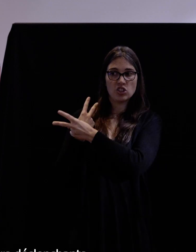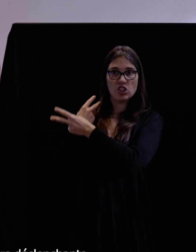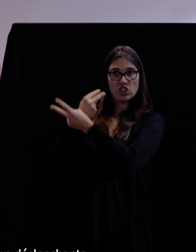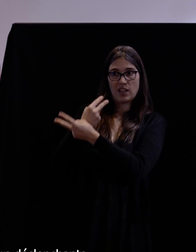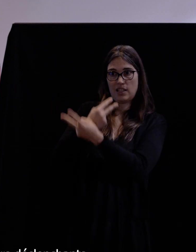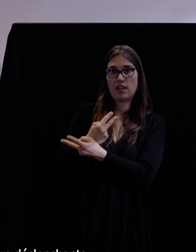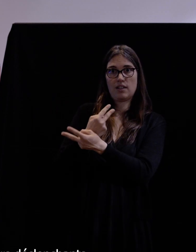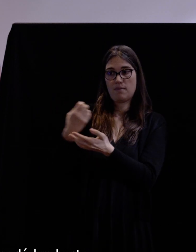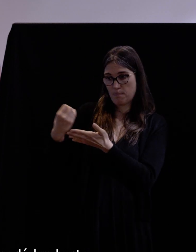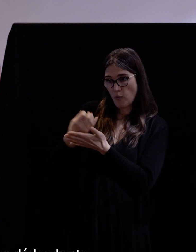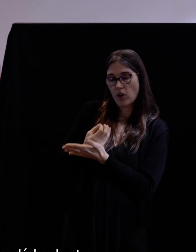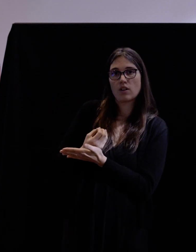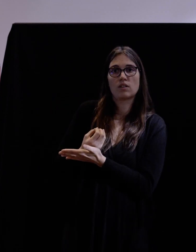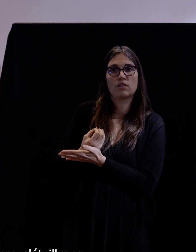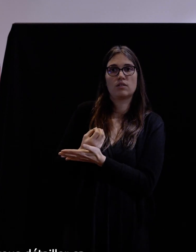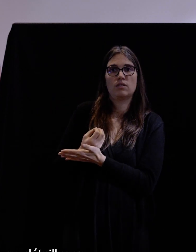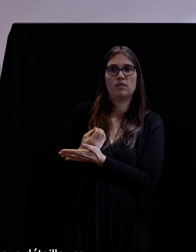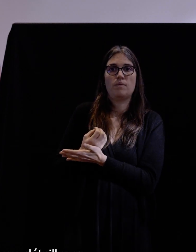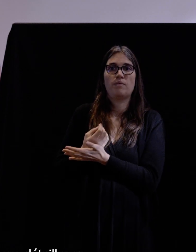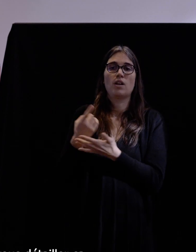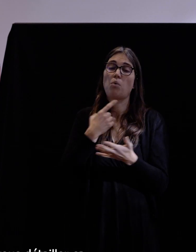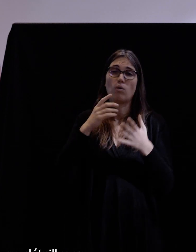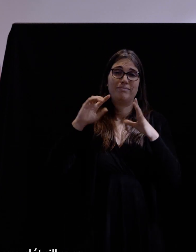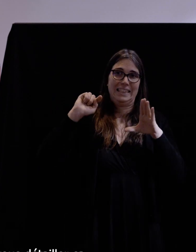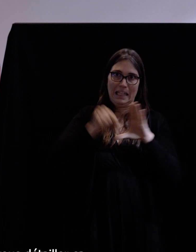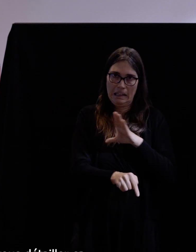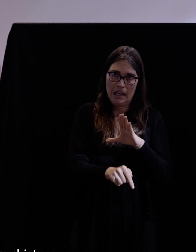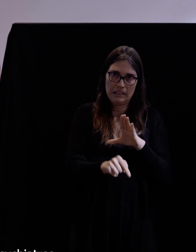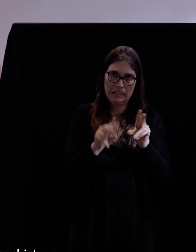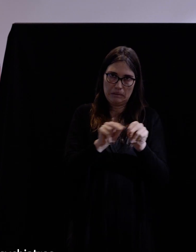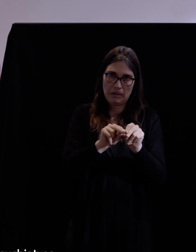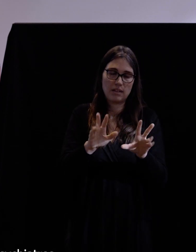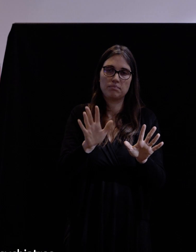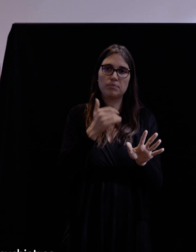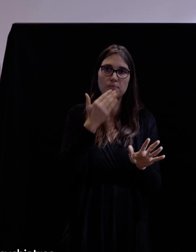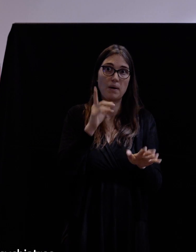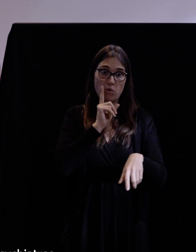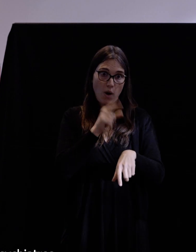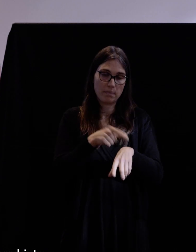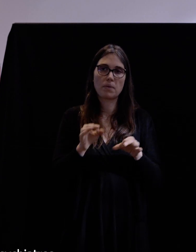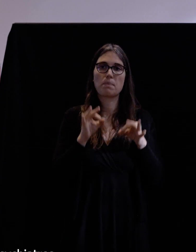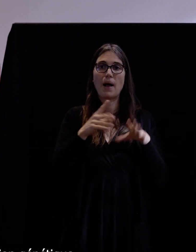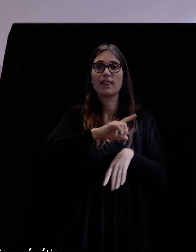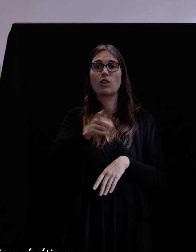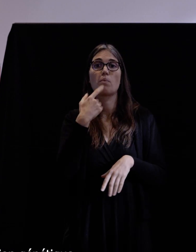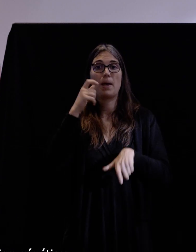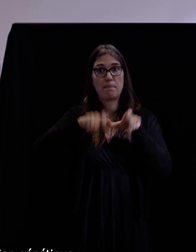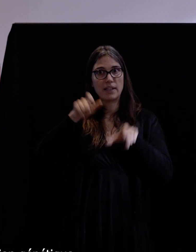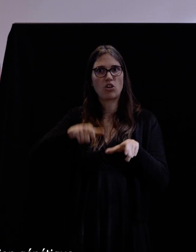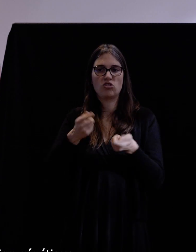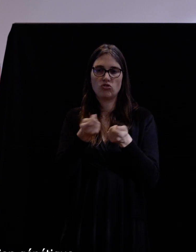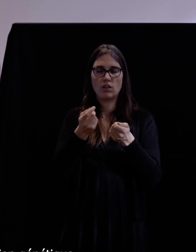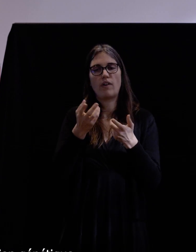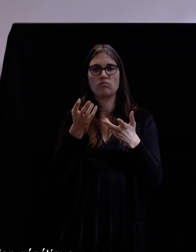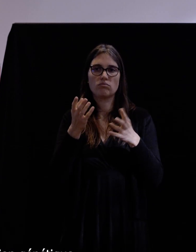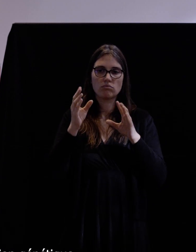facteurs déclenchants et vous avez des facteurs de maintien. Je n'ai pas le temps de vous détailler ça, mais ça a été très bien décrit par les psychiatres qui s'occupent d'autisme. Donc la